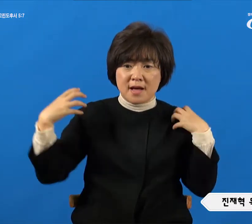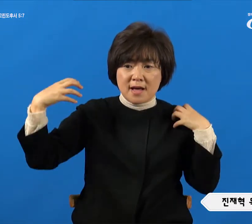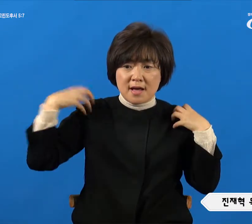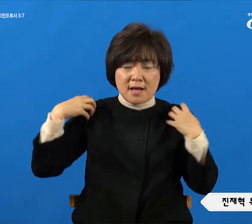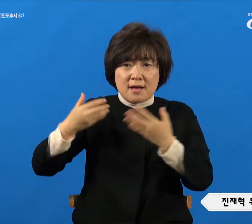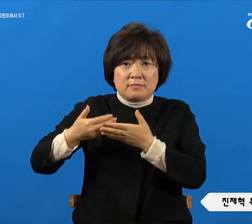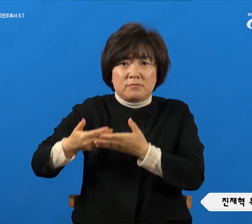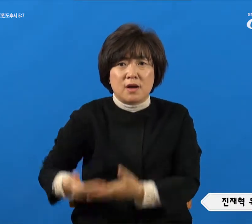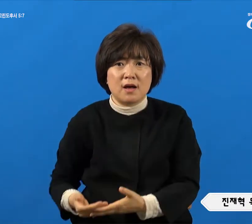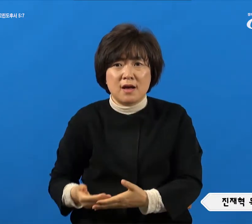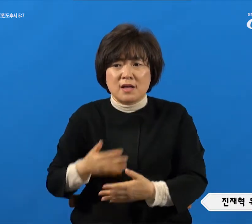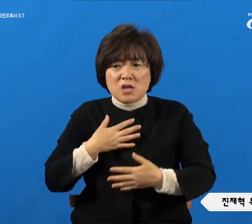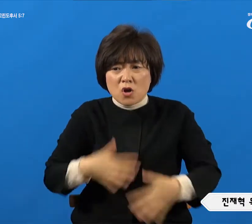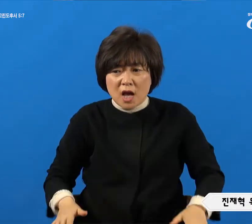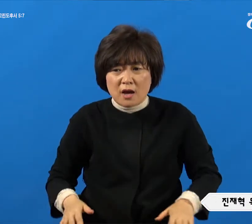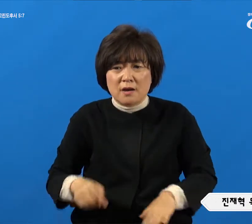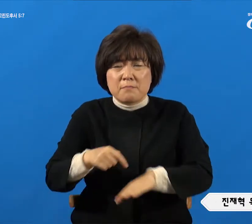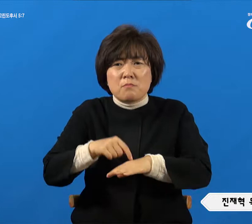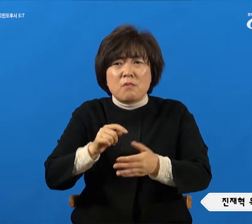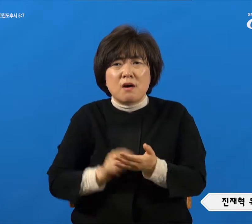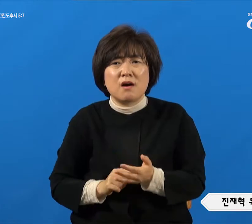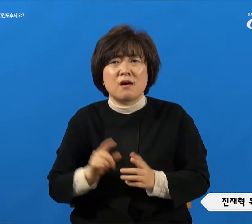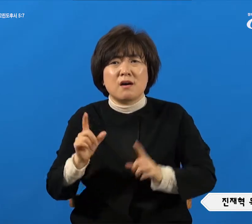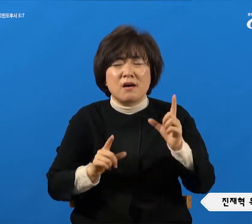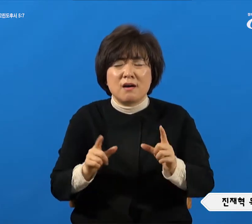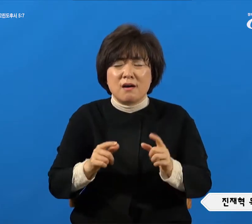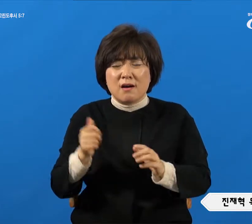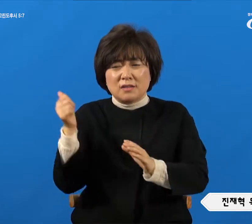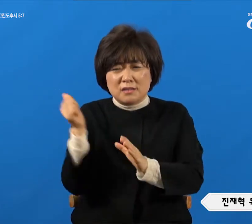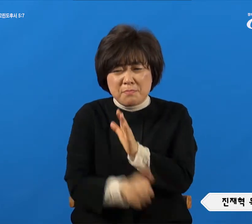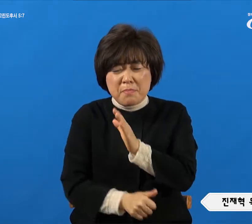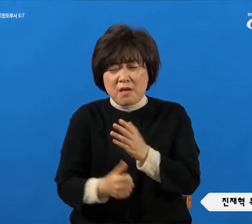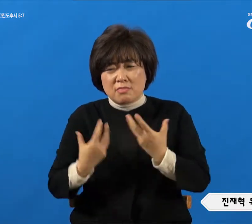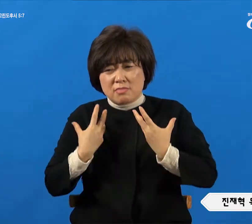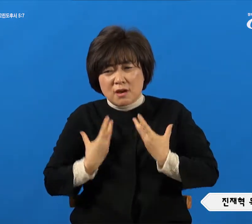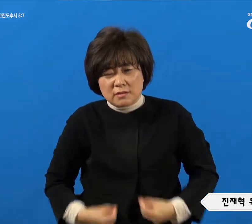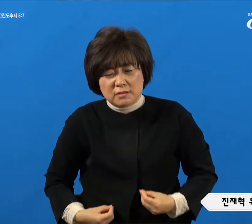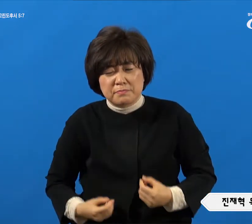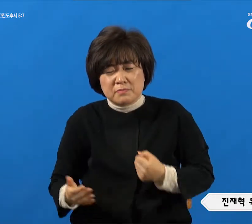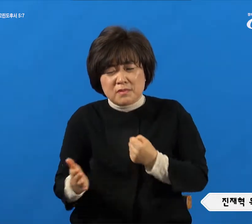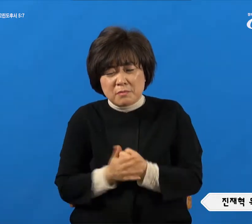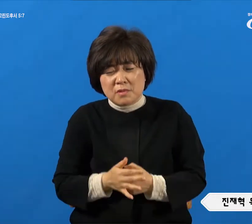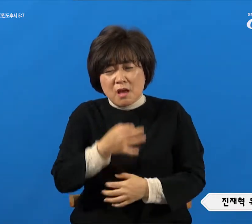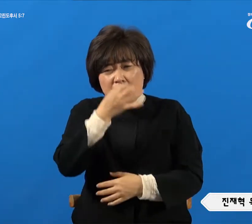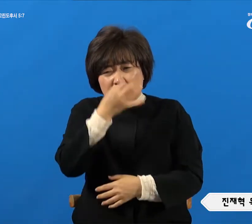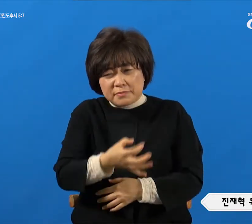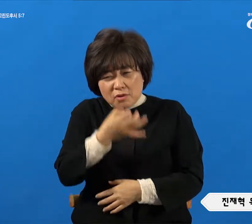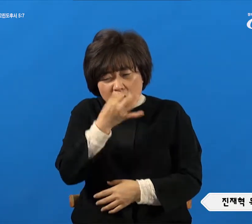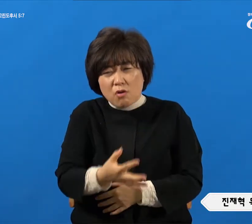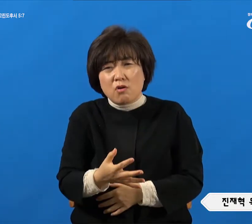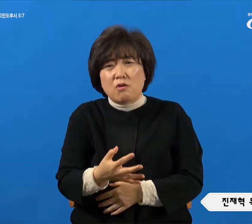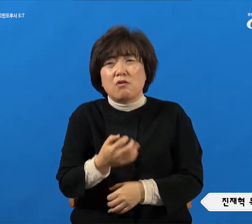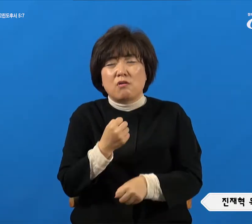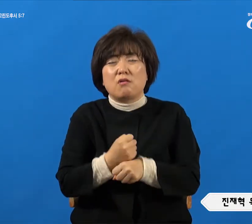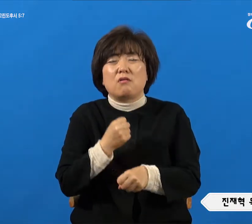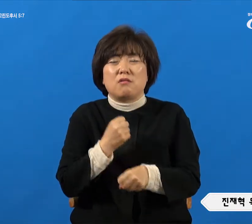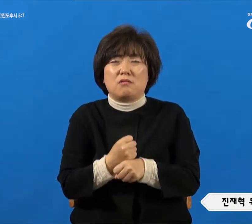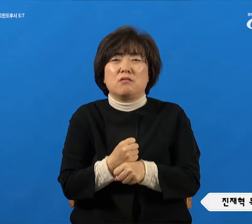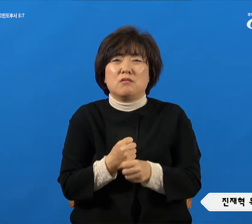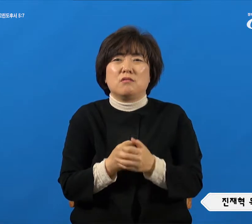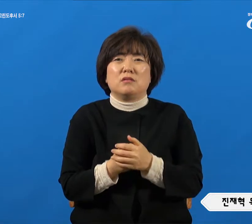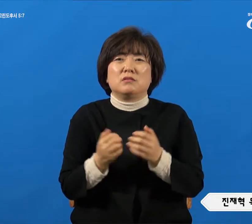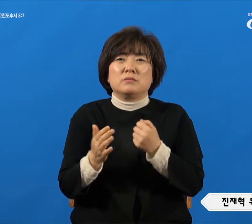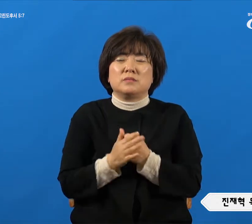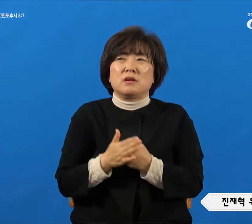많아지고 연약한 부분들도 발견되고 실패와 낙심이 우리를 힘들게 하는 과정들을